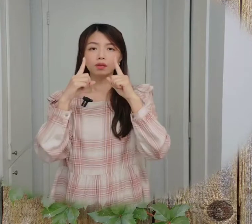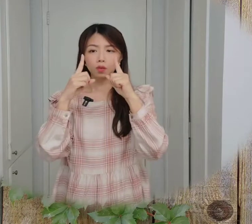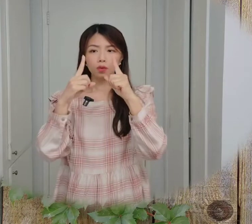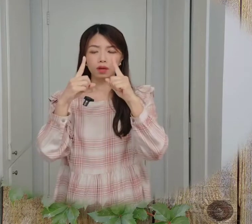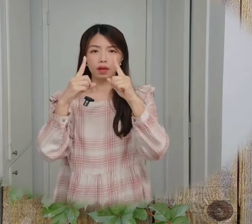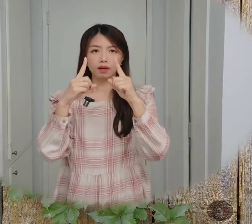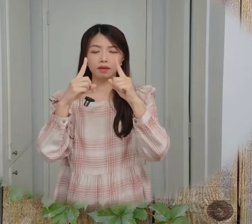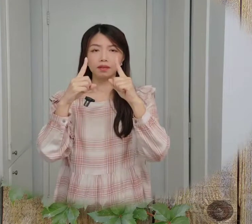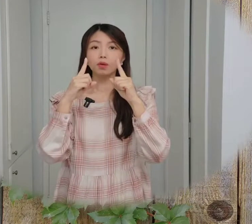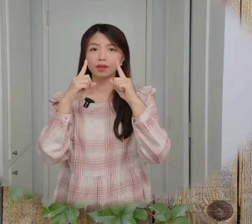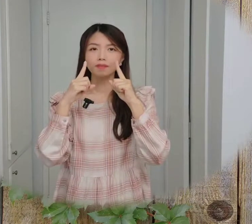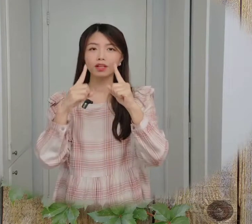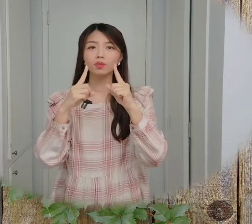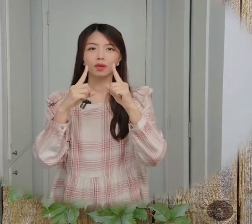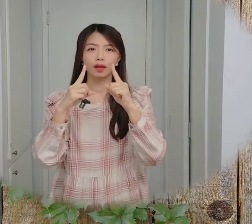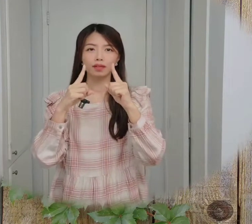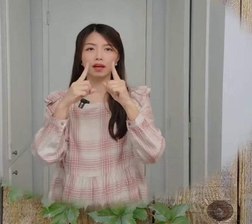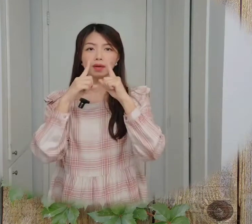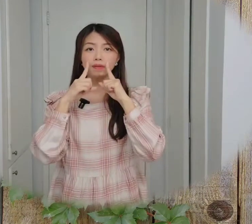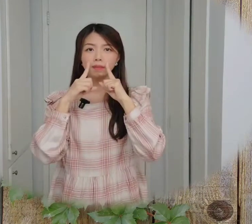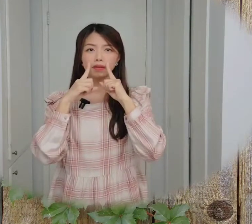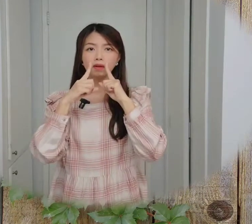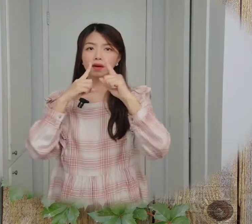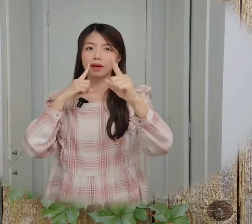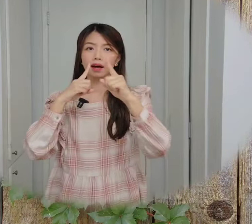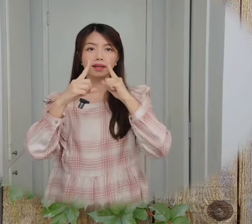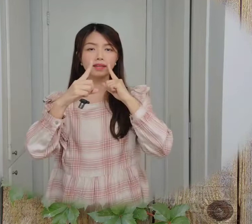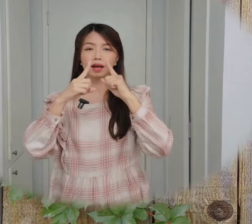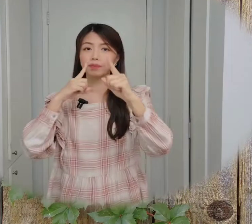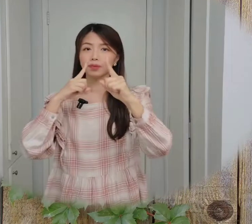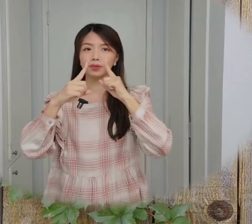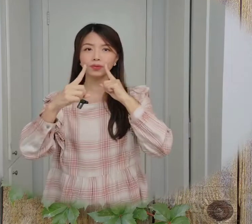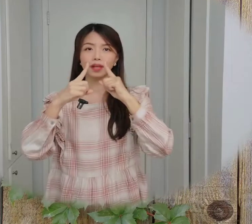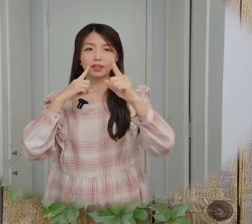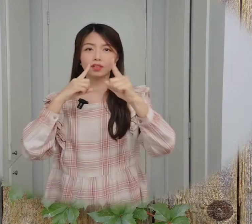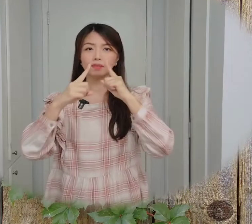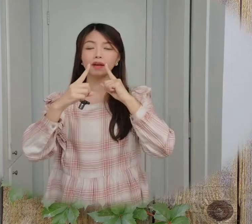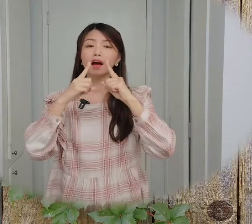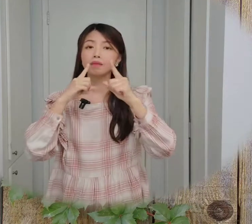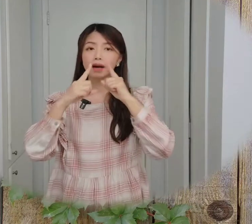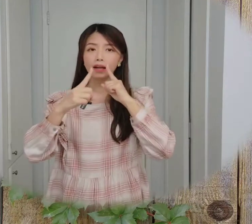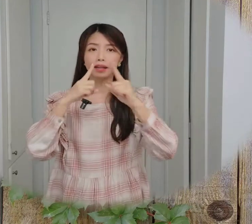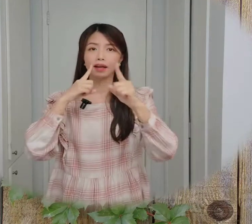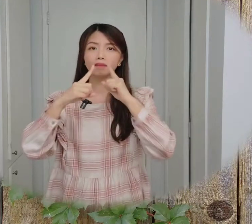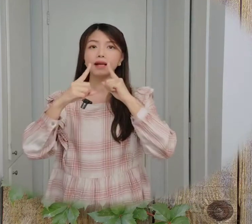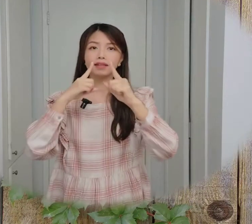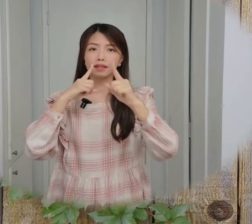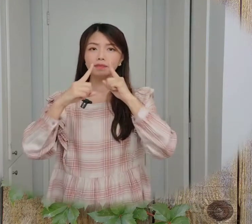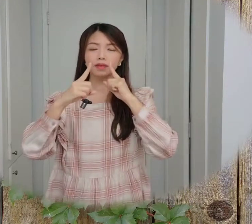펴셔서 서로 이렇게 마주보게 하신 다음에 입 앞에서 하나씩 앞으로 나가주시면